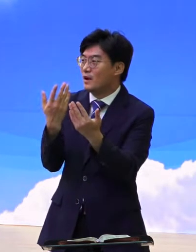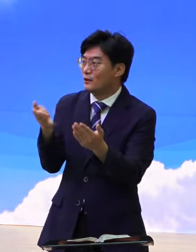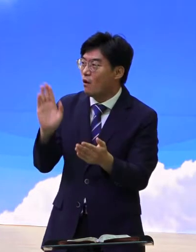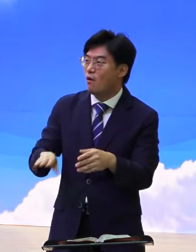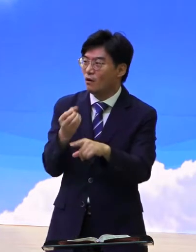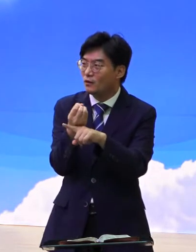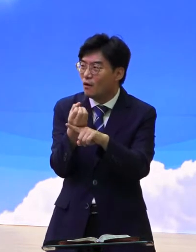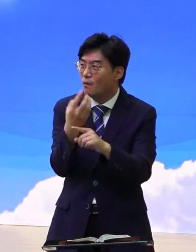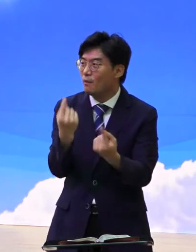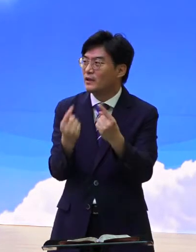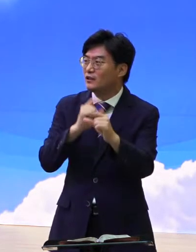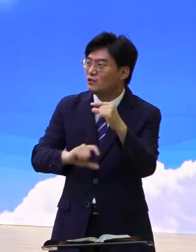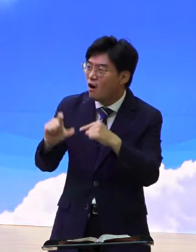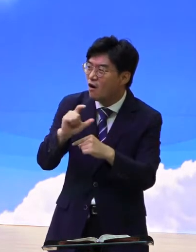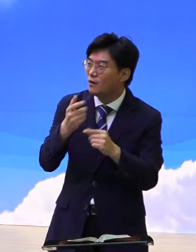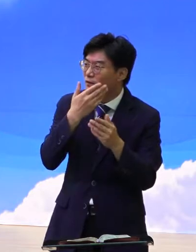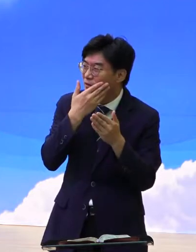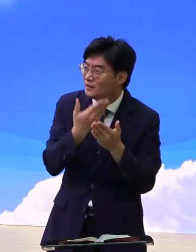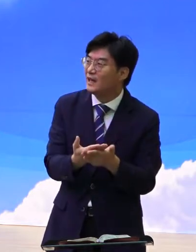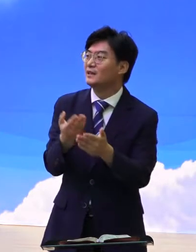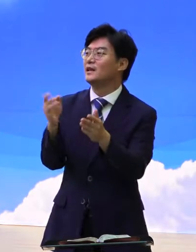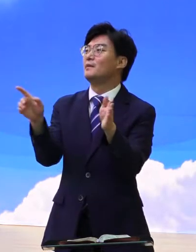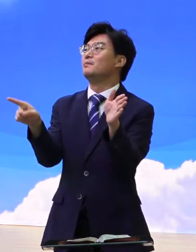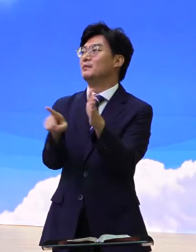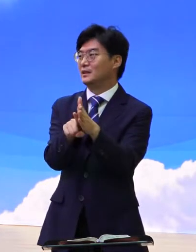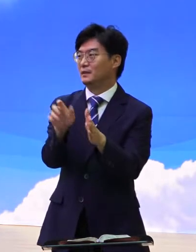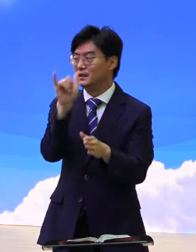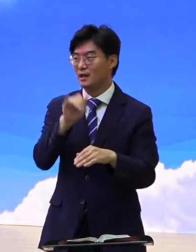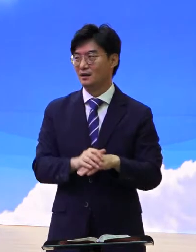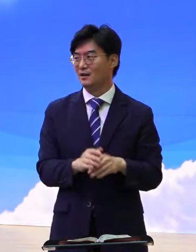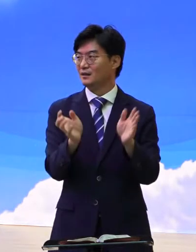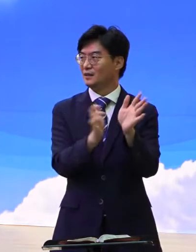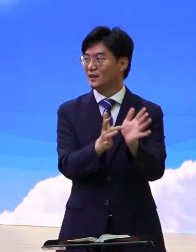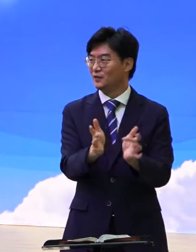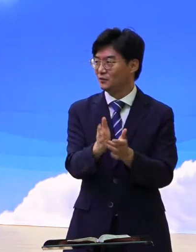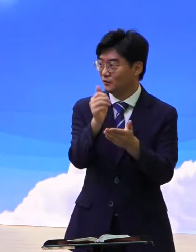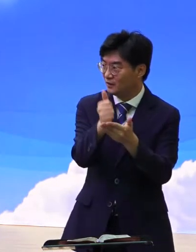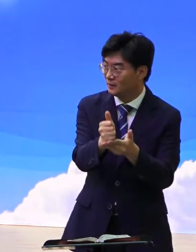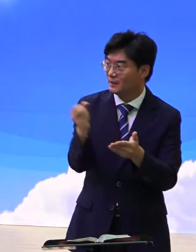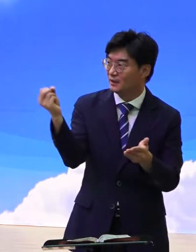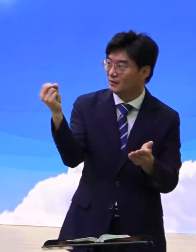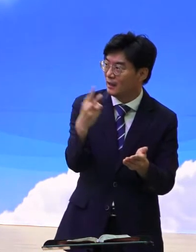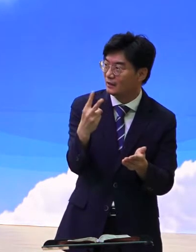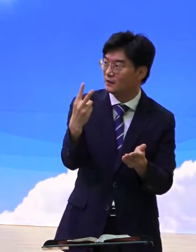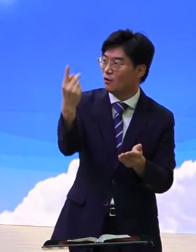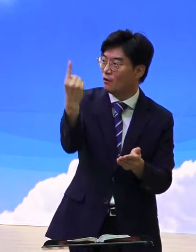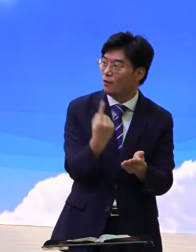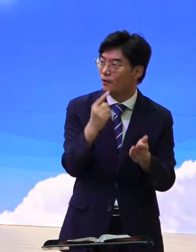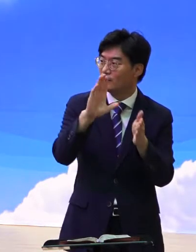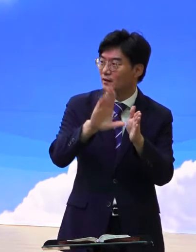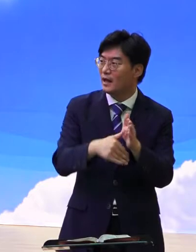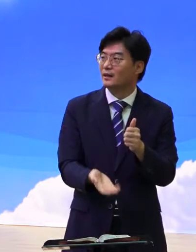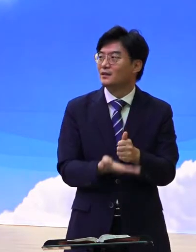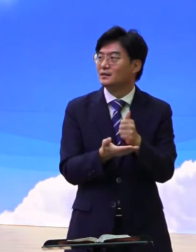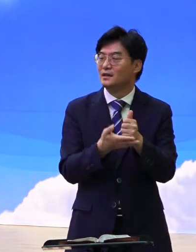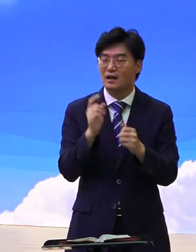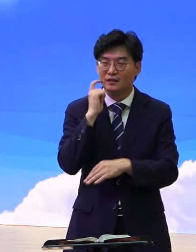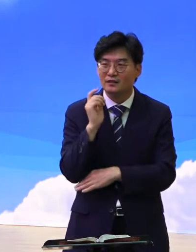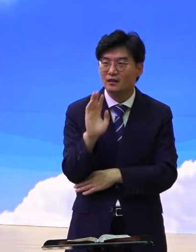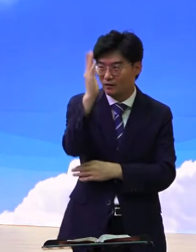귀하여 예수 그리스도께서 나타나실 때에 칭찬과 영광과 존귀를 얻게 할 것입니다.